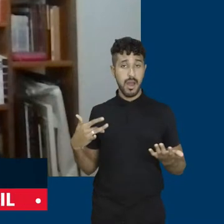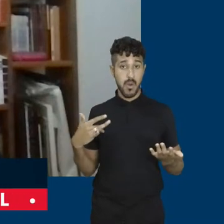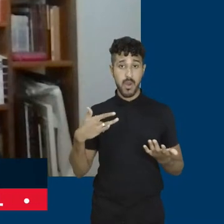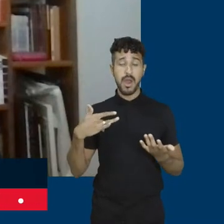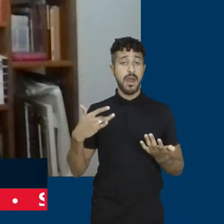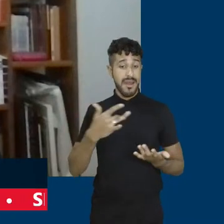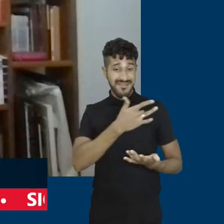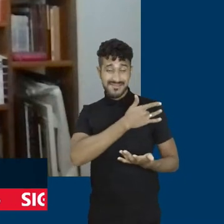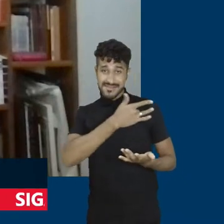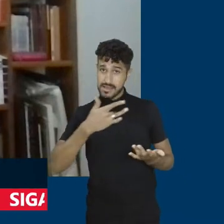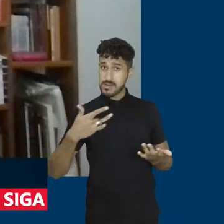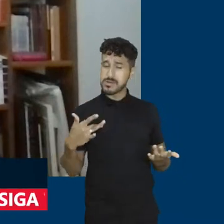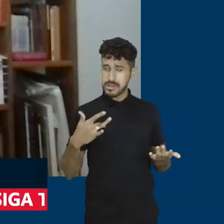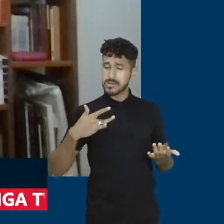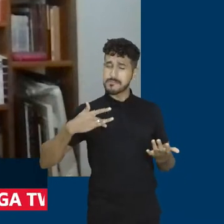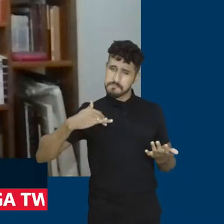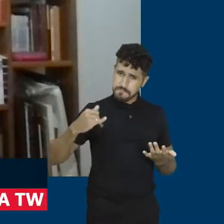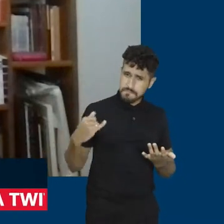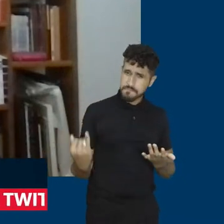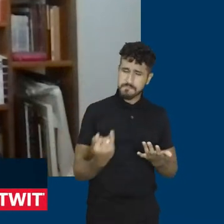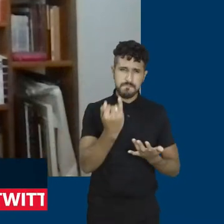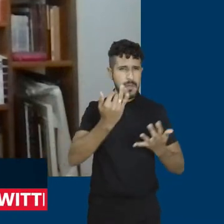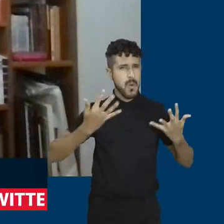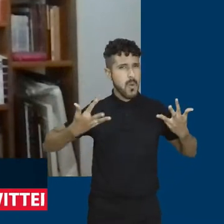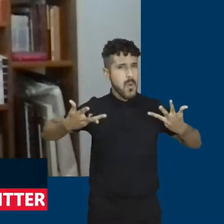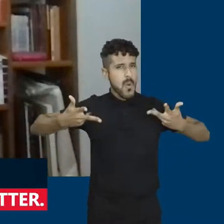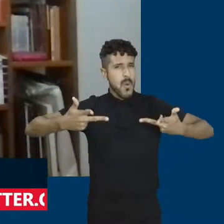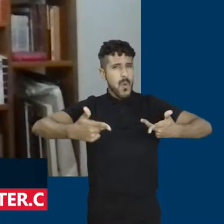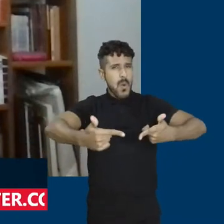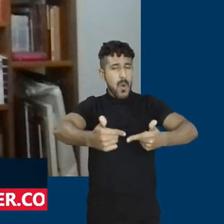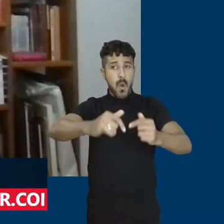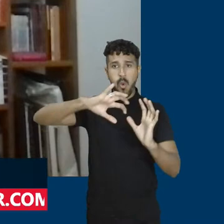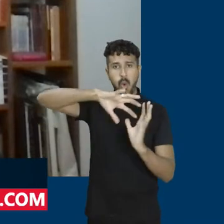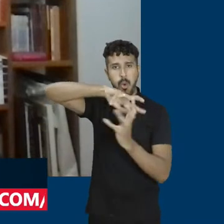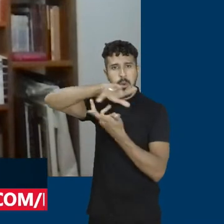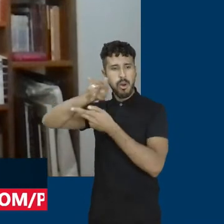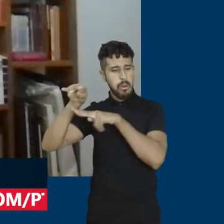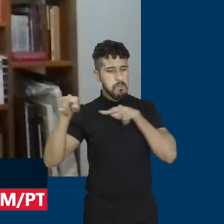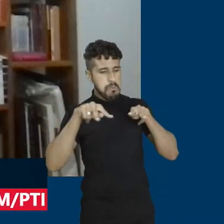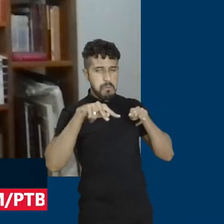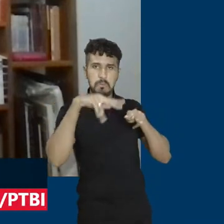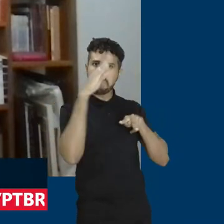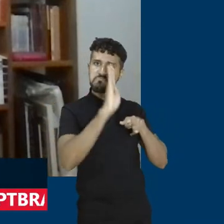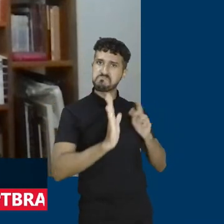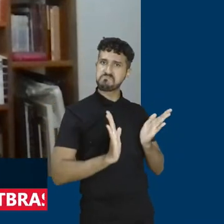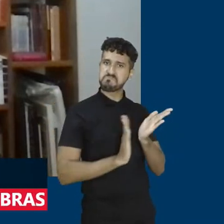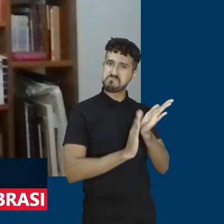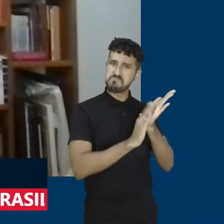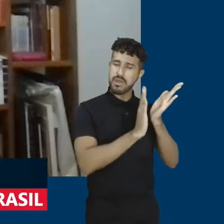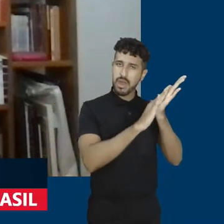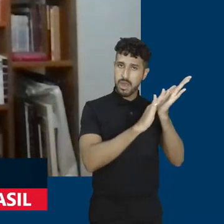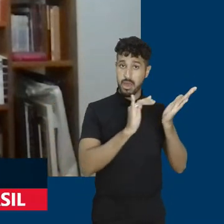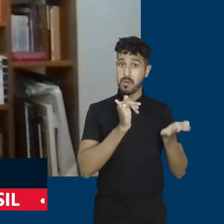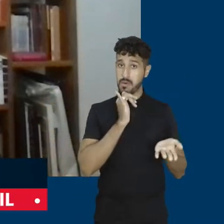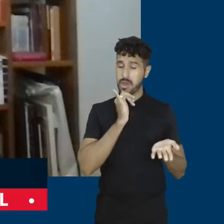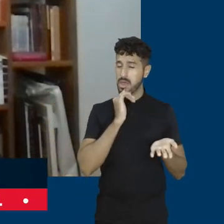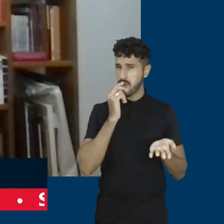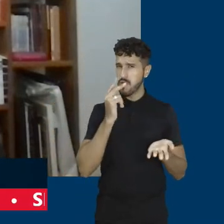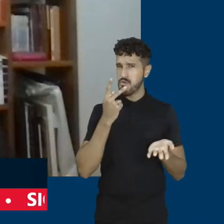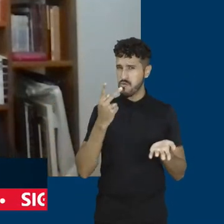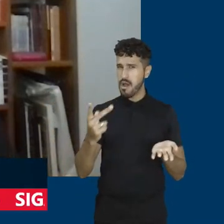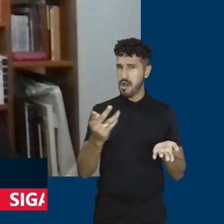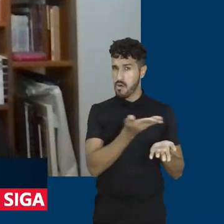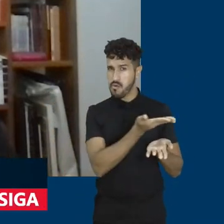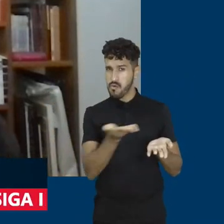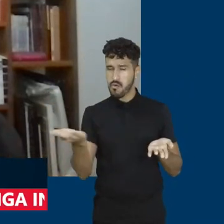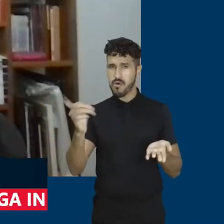são absolutamente fantásticos, são referência hoje no mundo todo. Né? Por exemplo, se eu dissesse para vocês, se